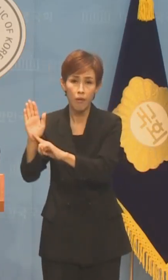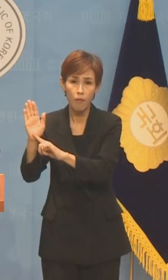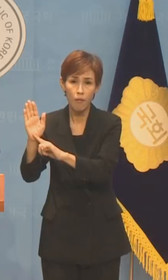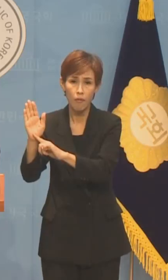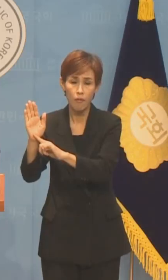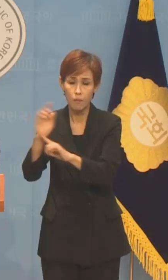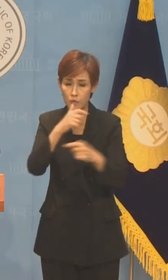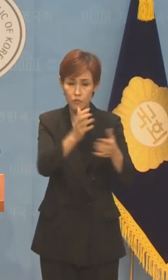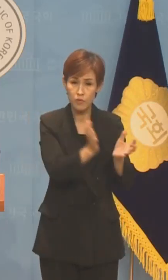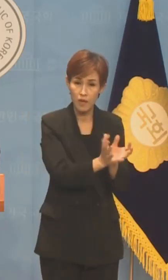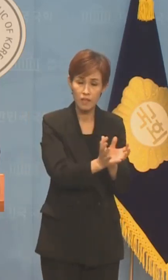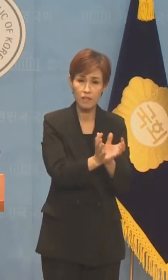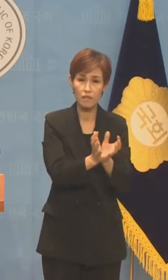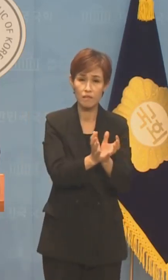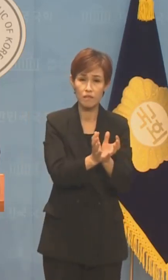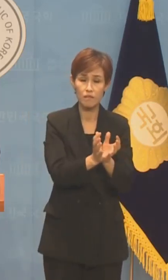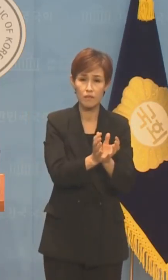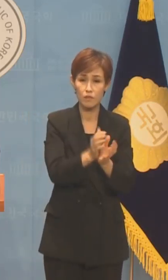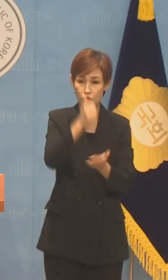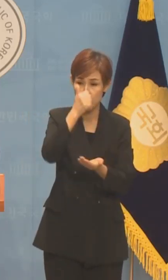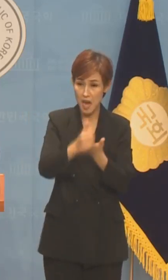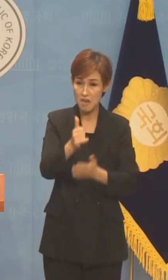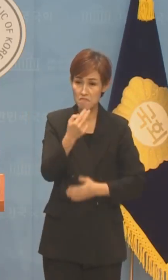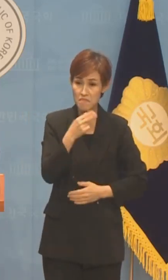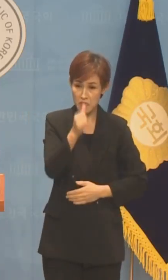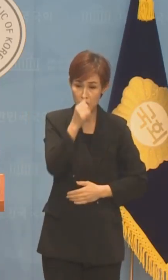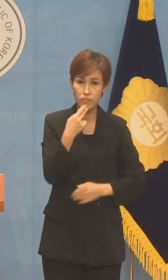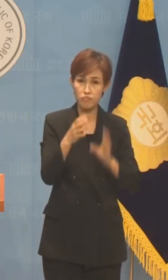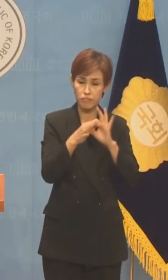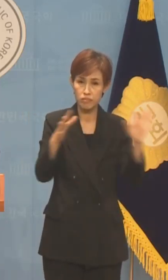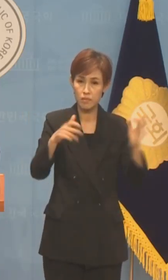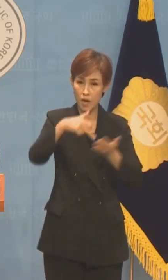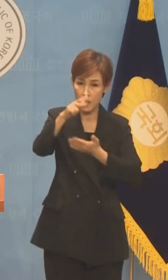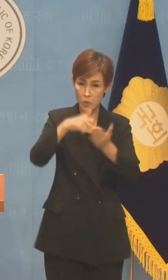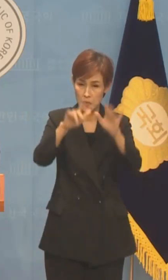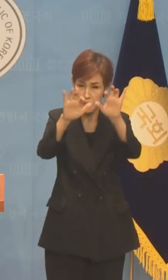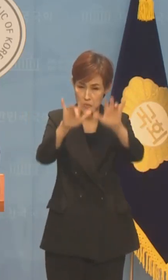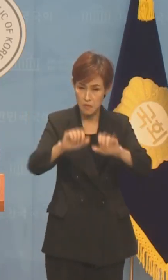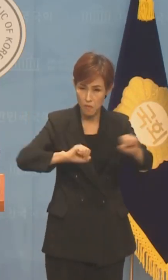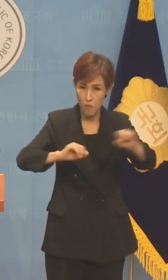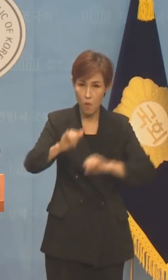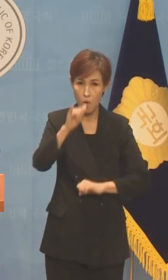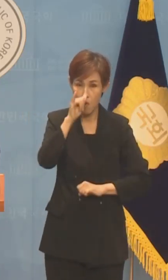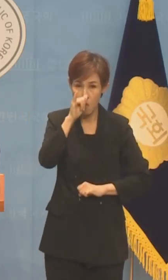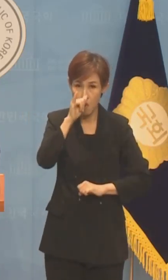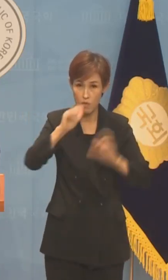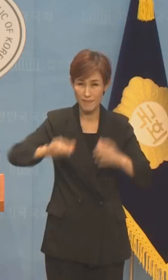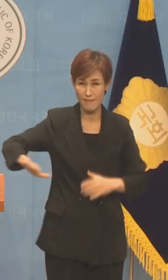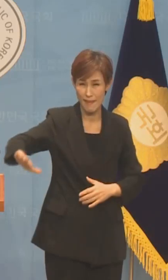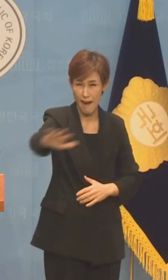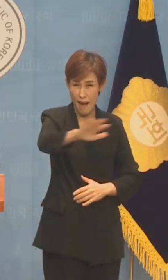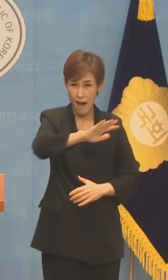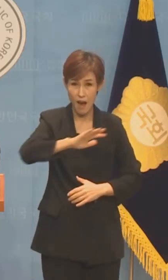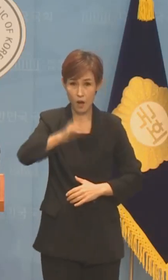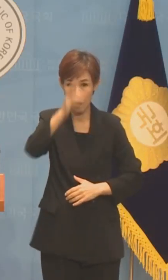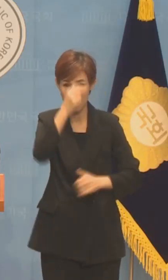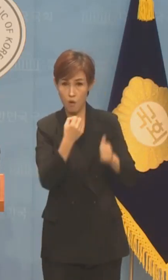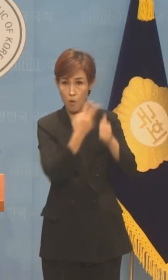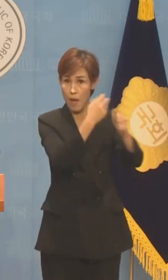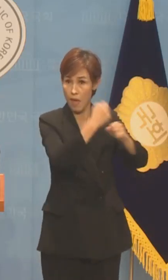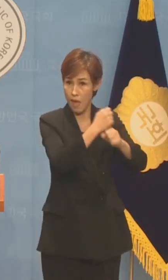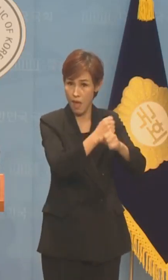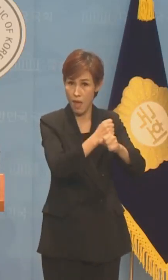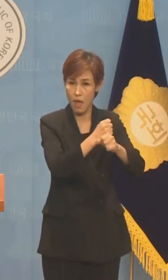마치 민주당이 범죄와 무관하게 카카오톡, 댓글, 커뮤니티 활동을 하는 모든 국민을 대상으로